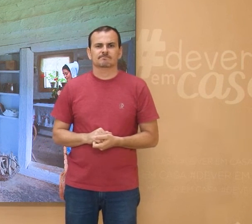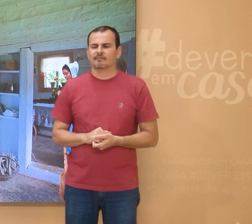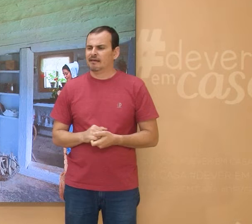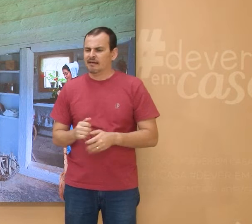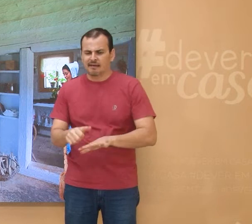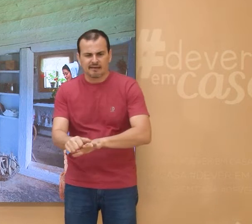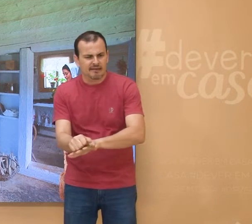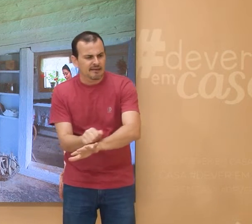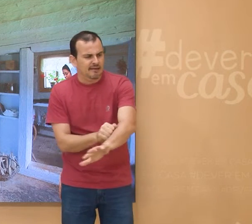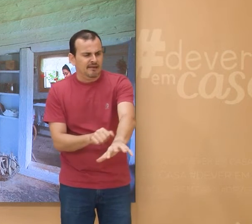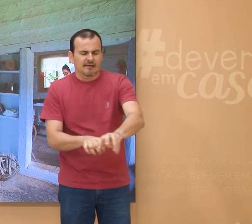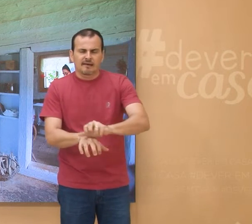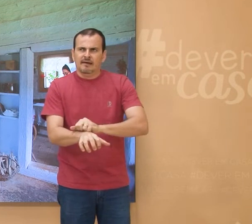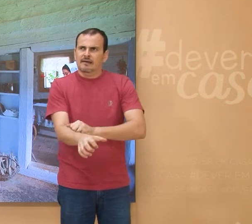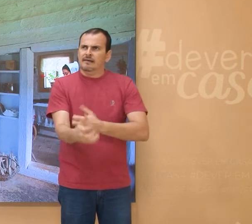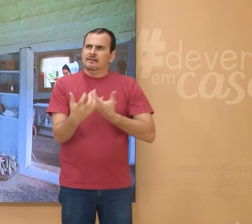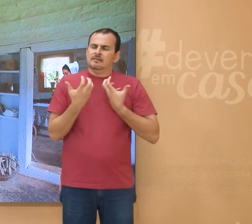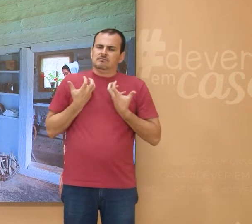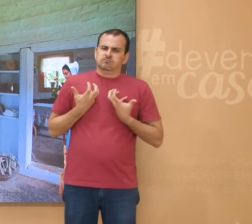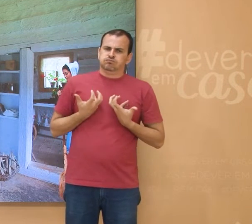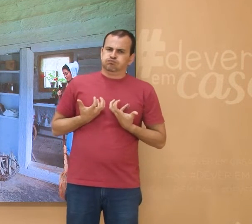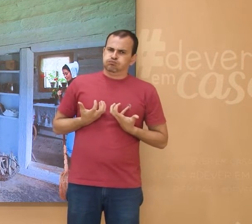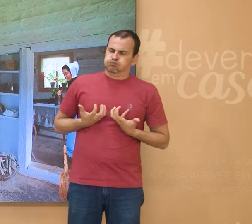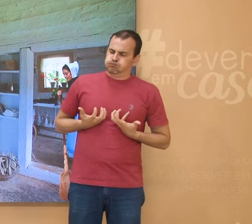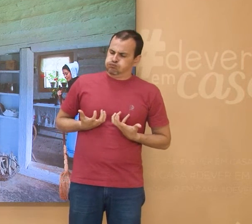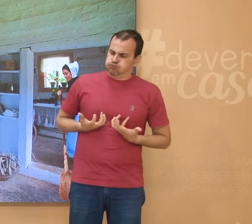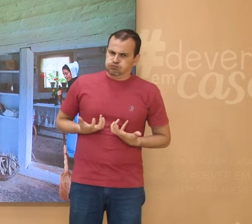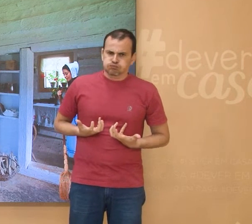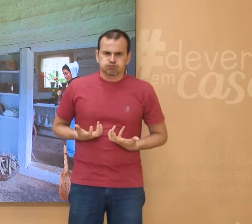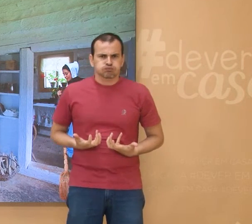E ela ficava muito cansada.